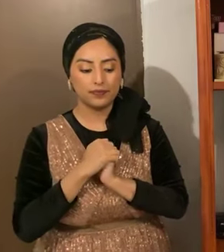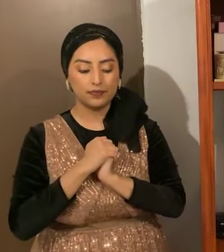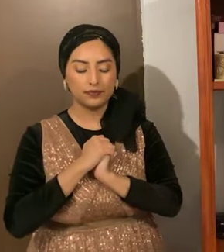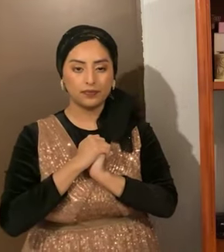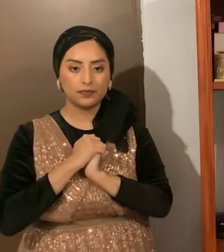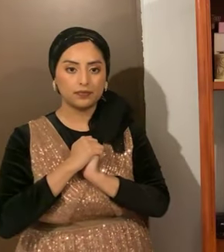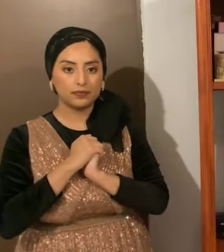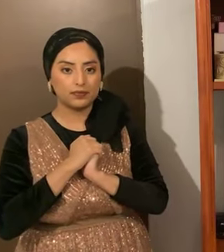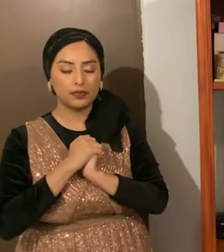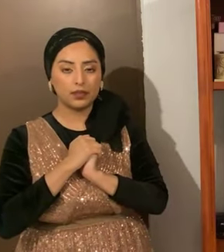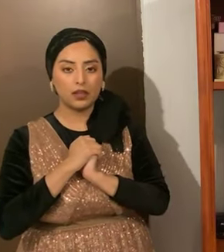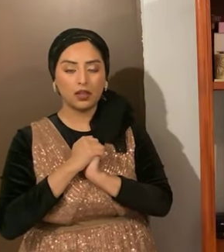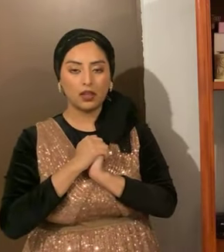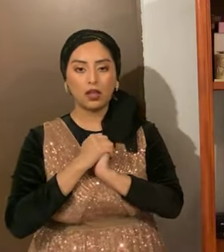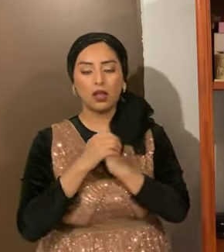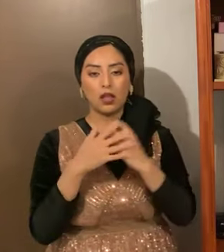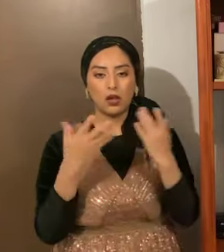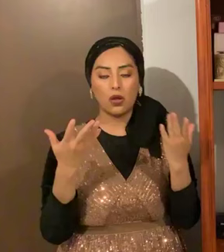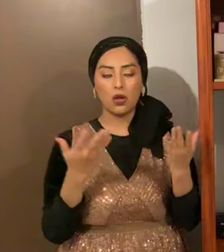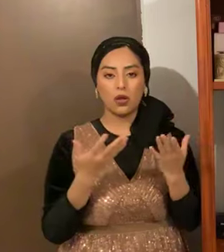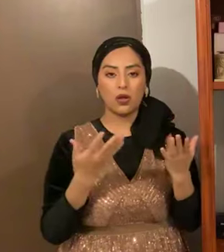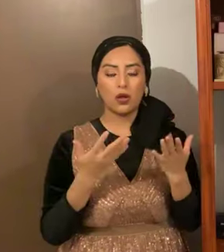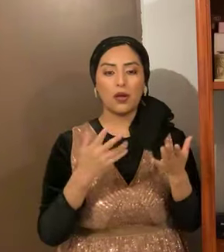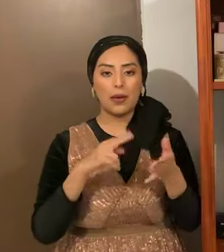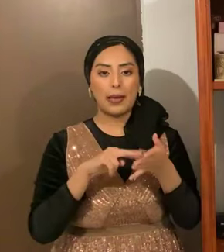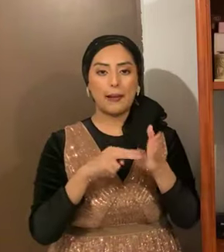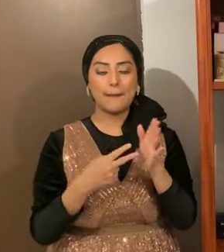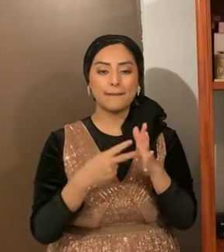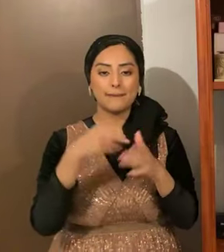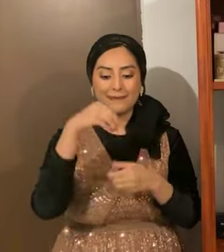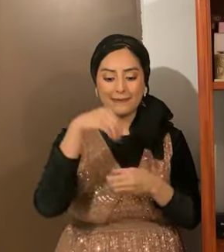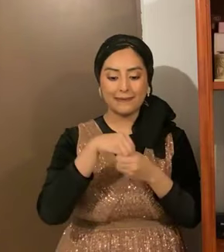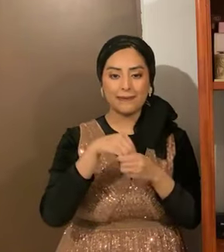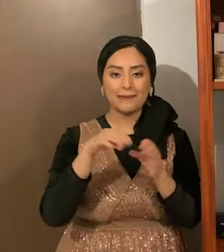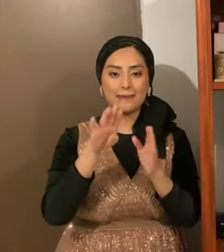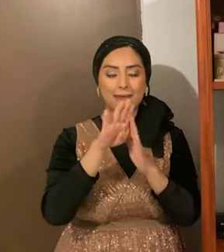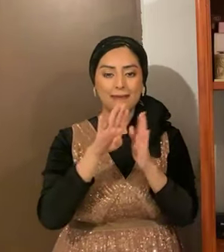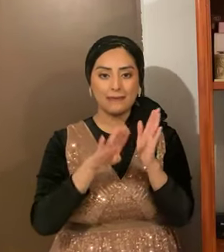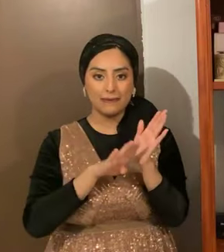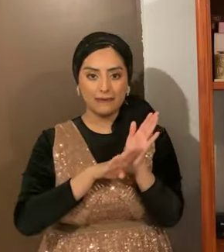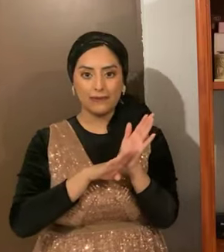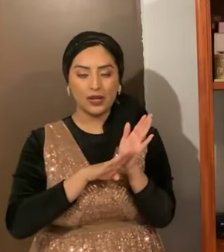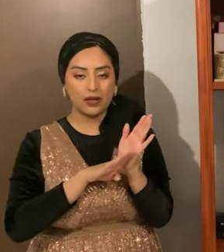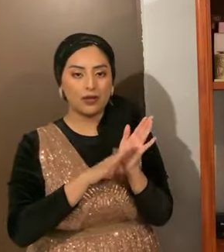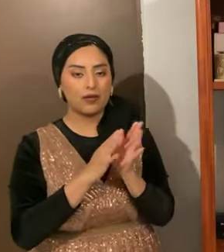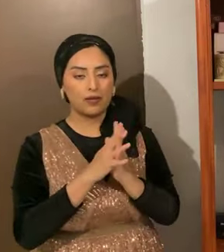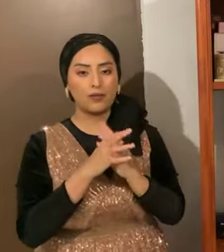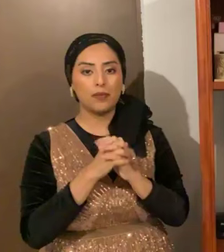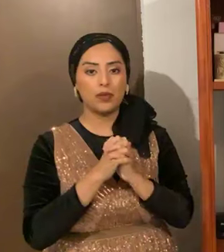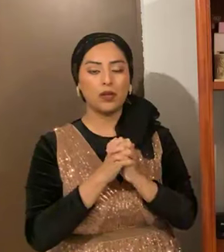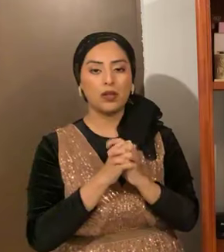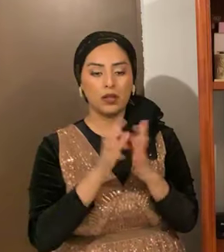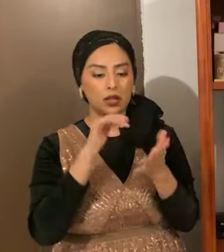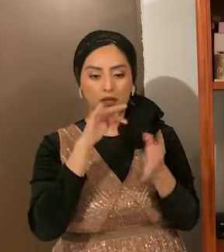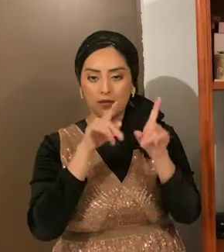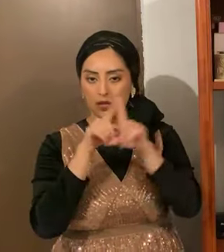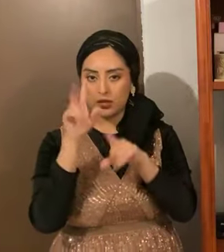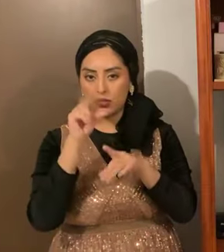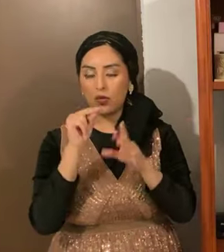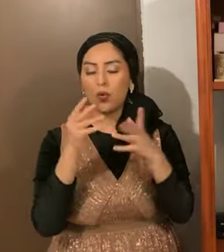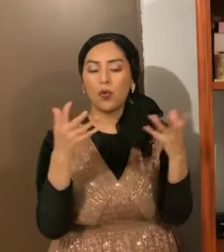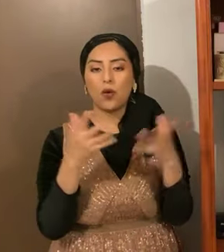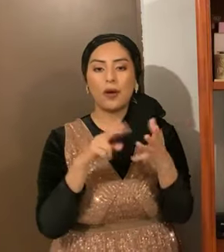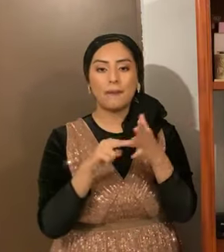¿Sí? Entonces, ¿qué significa en la Biblia? No en astrología, no.